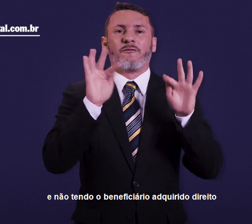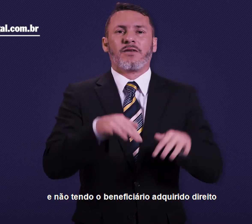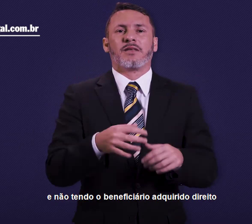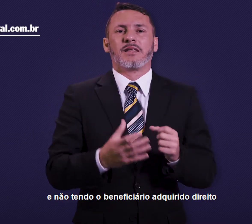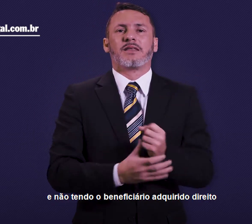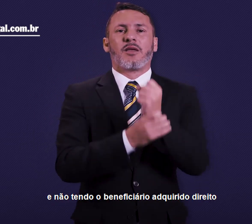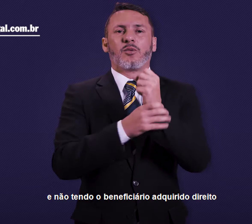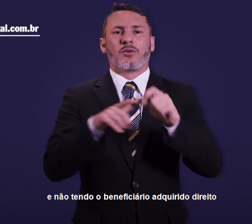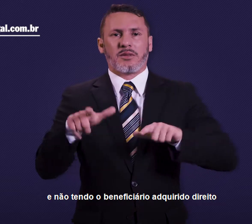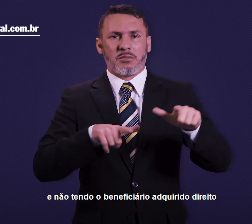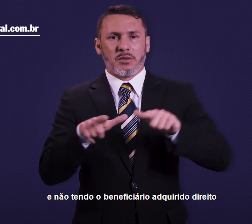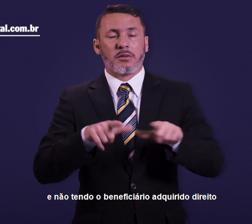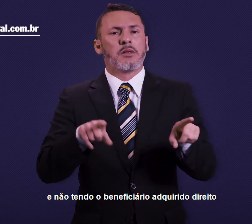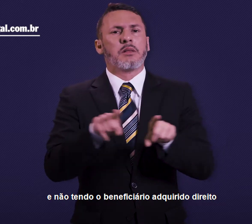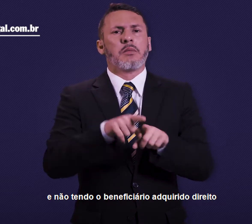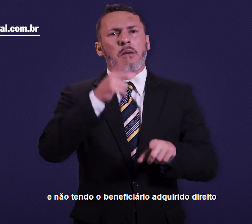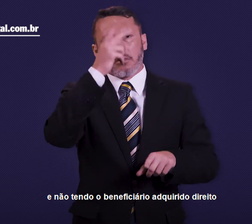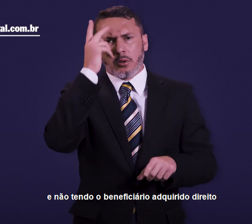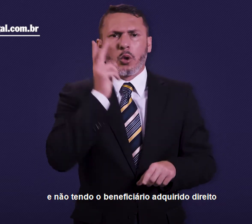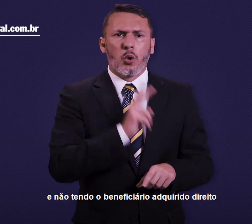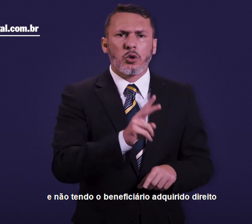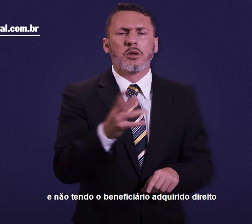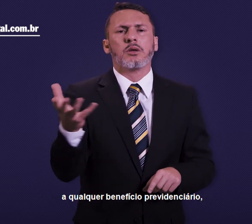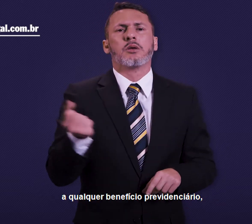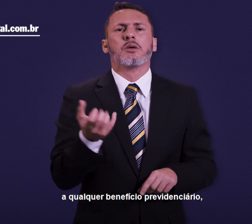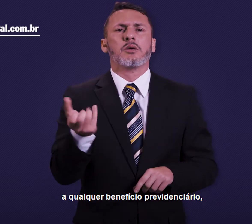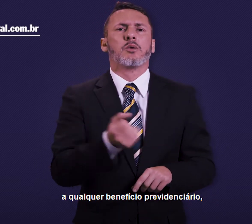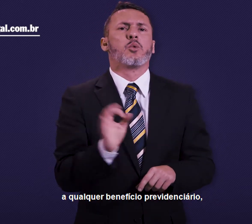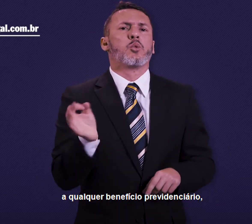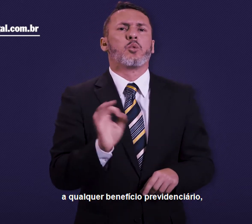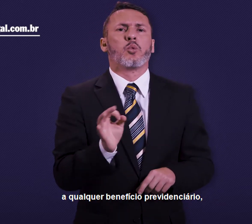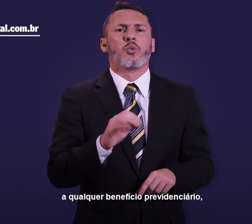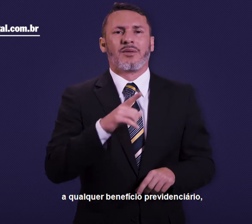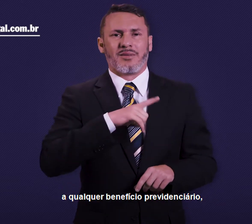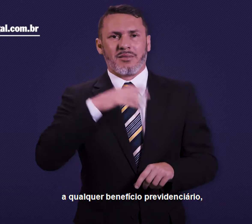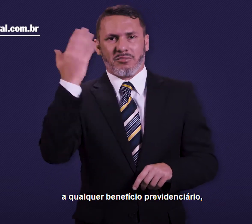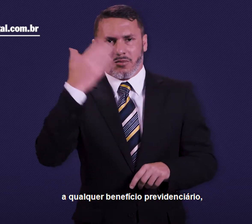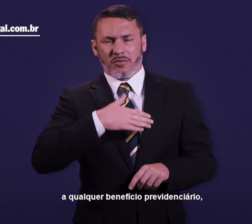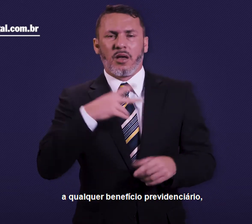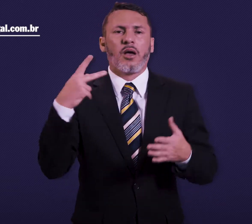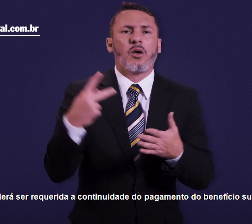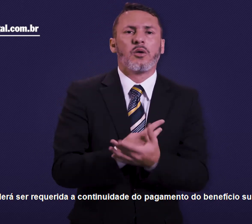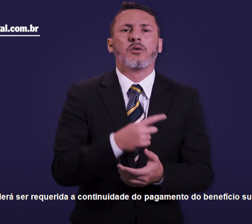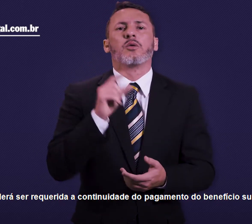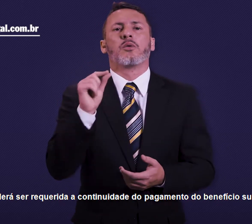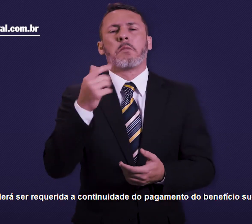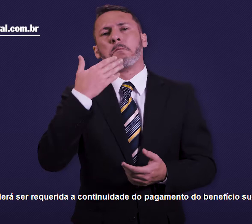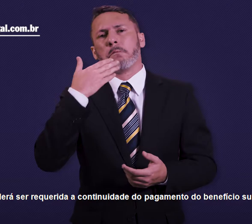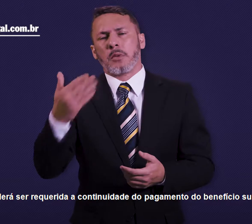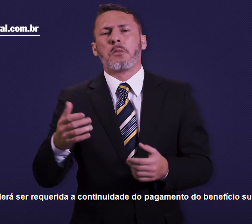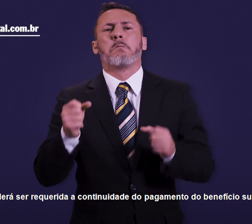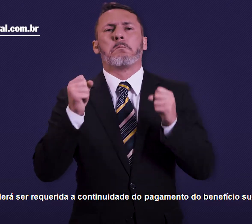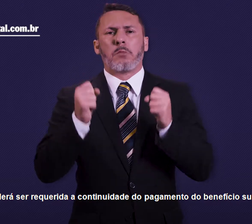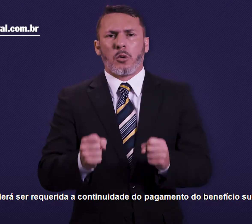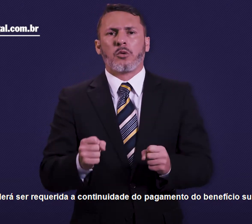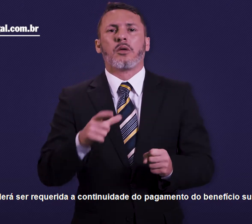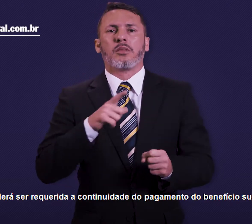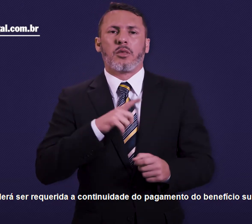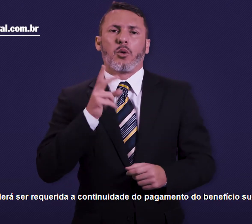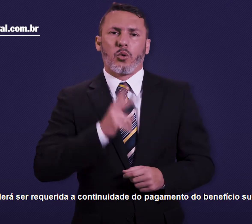e não tendo o beneficiário adquirido direito a qualquer benefício previdenciário, poderá ser requerida a continuidade do